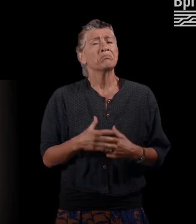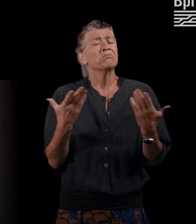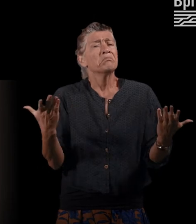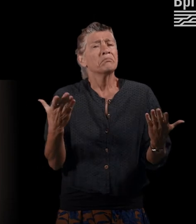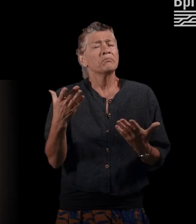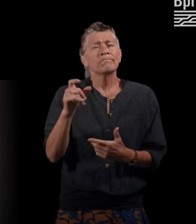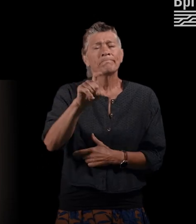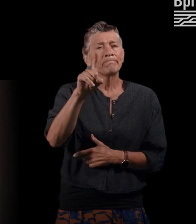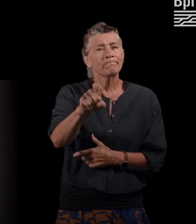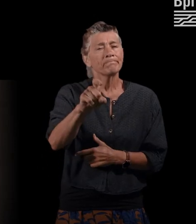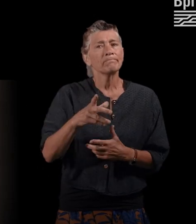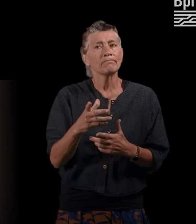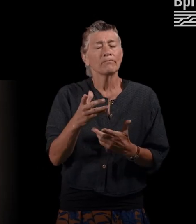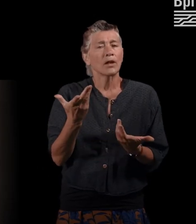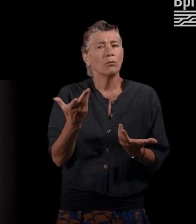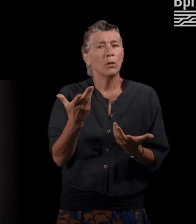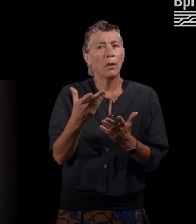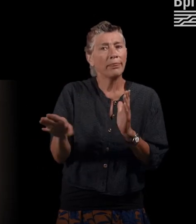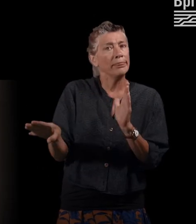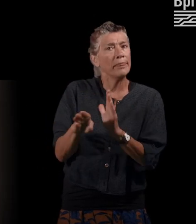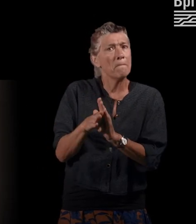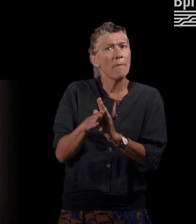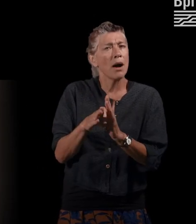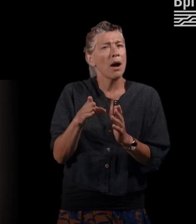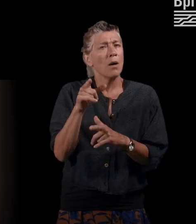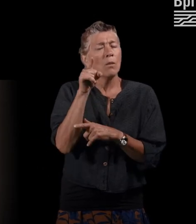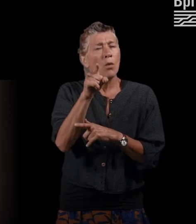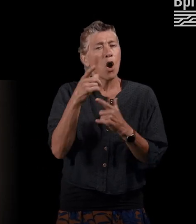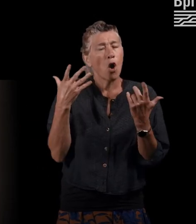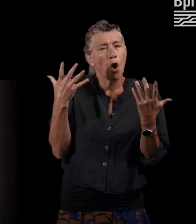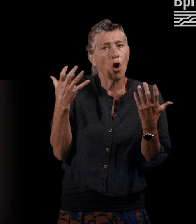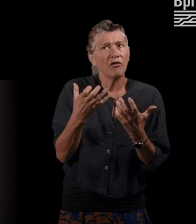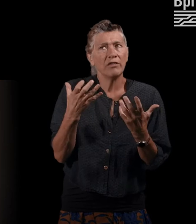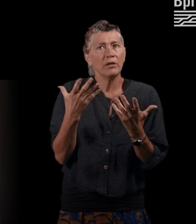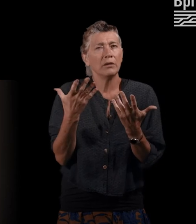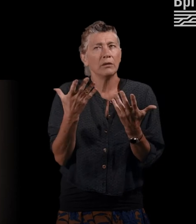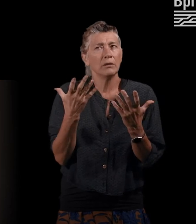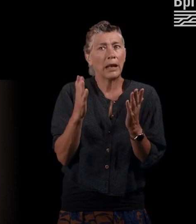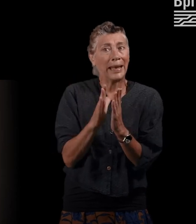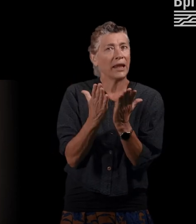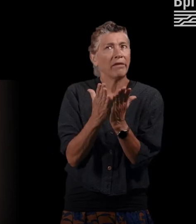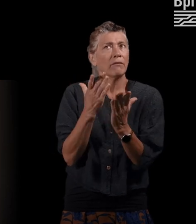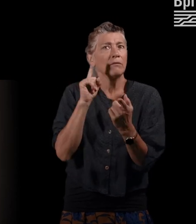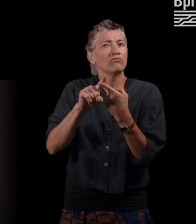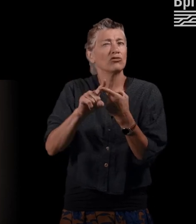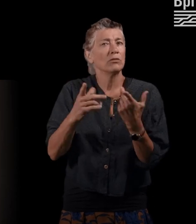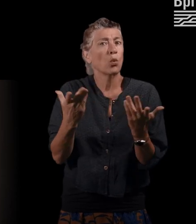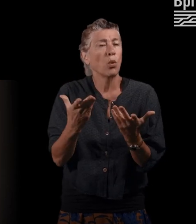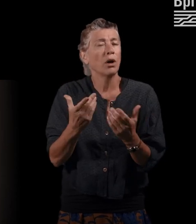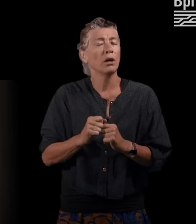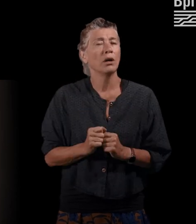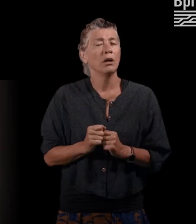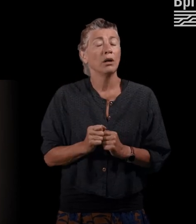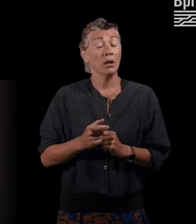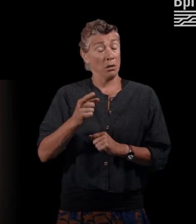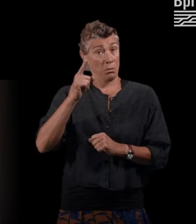de Beyrouth. Qu'est-ce que vous avez au départ voulu faire avec ce livre,